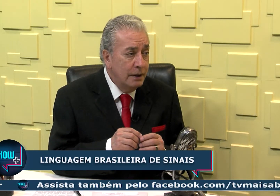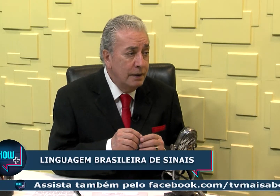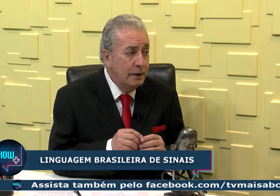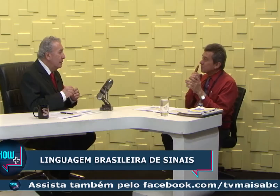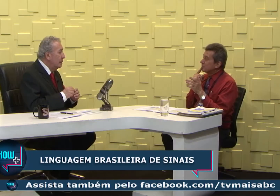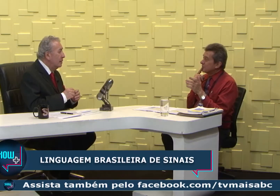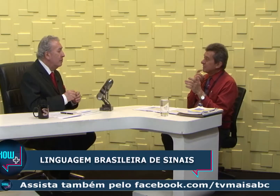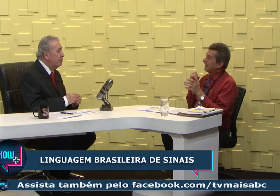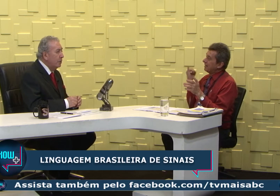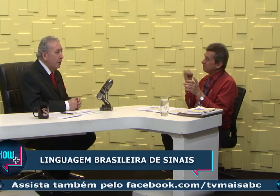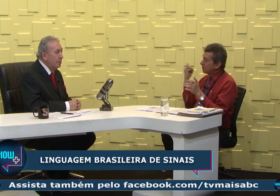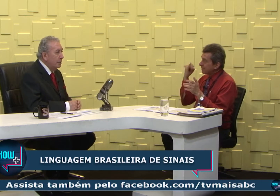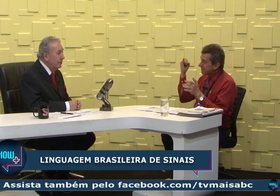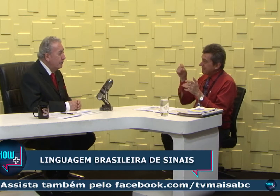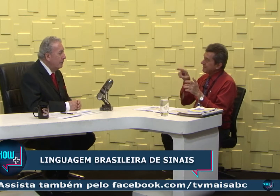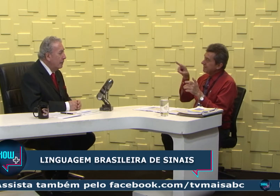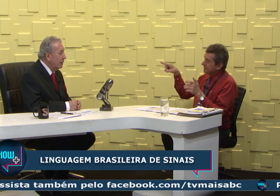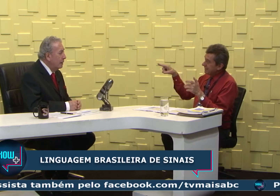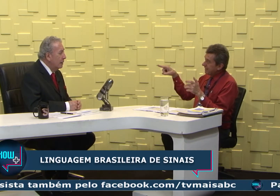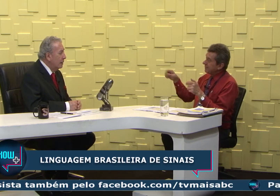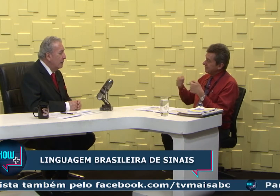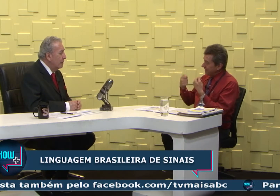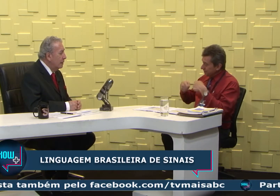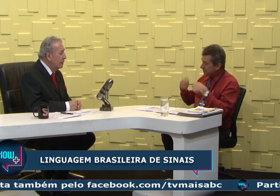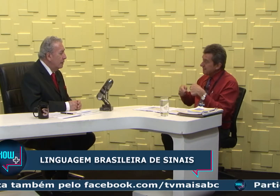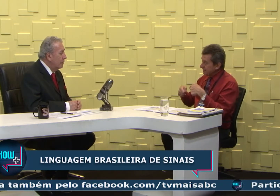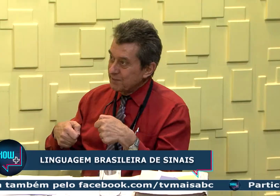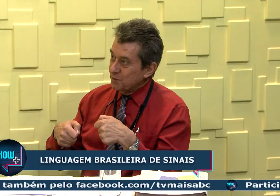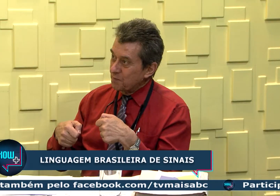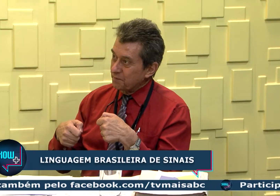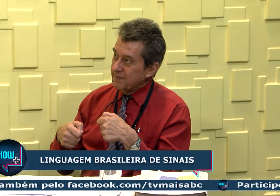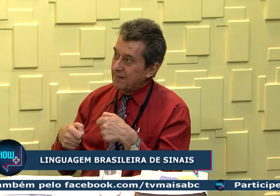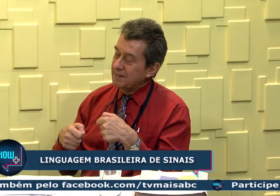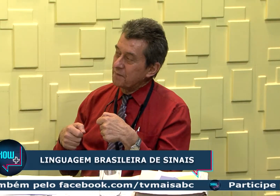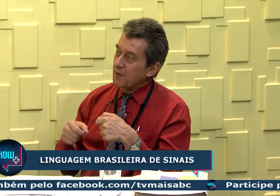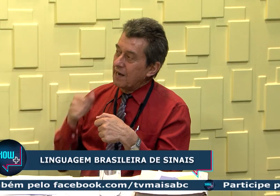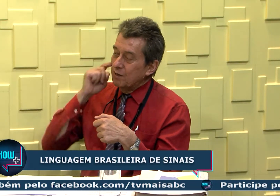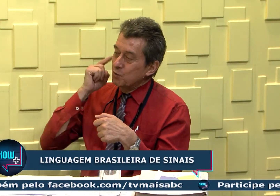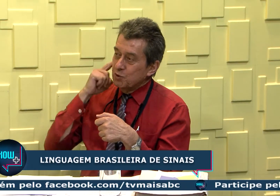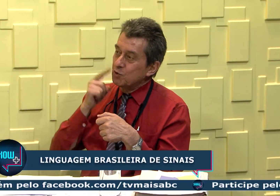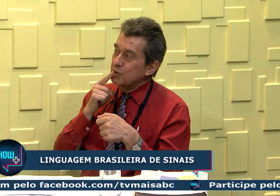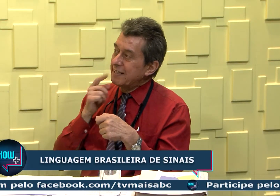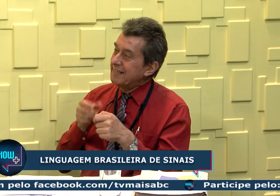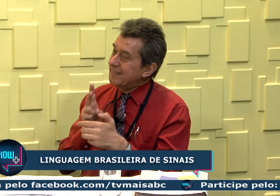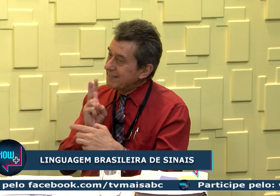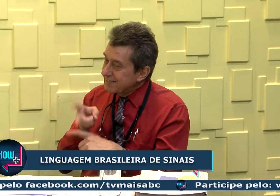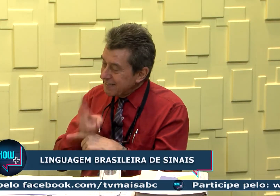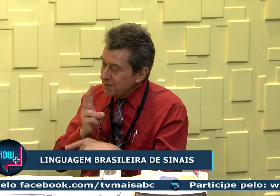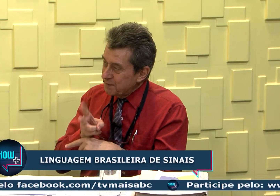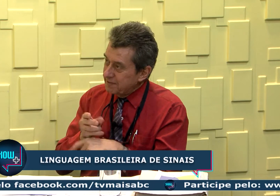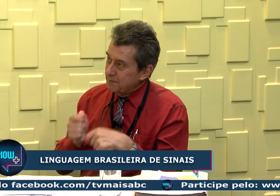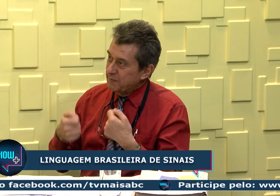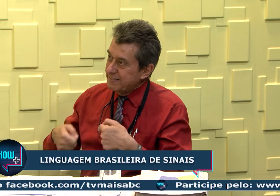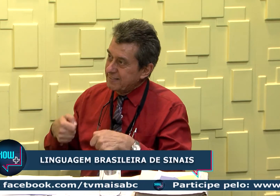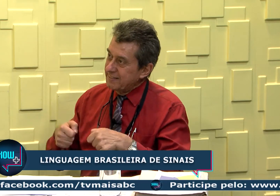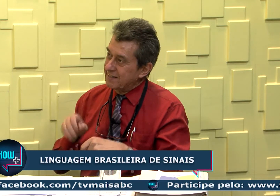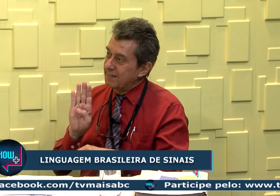que a importância que eles que eles precisam taa hosur dele ele sempre precisa de